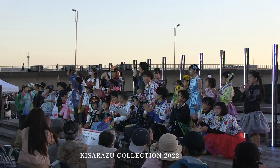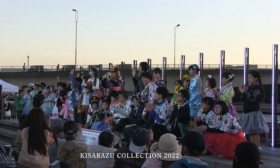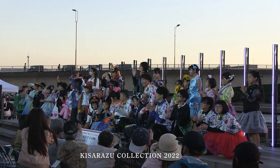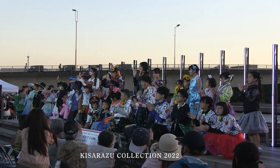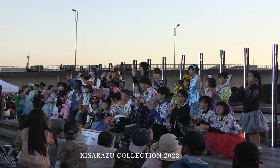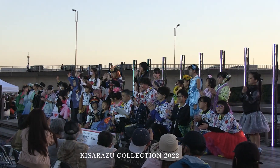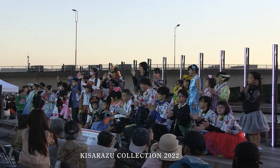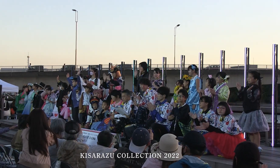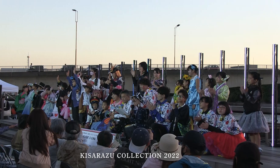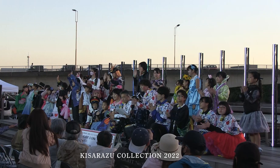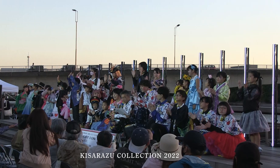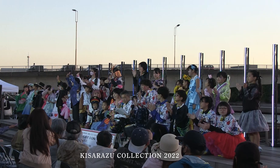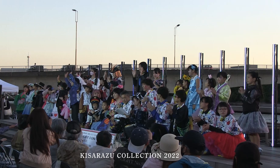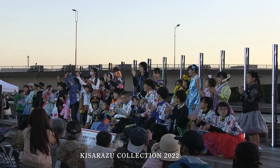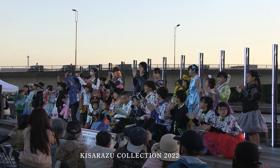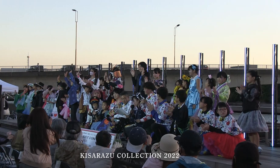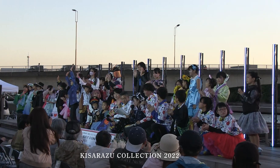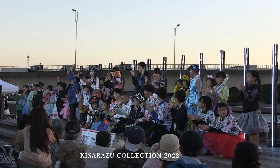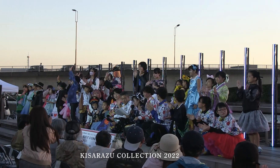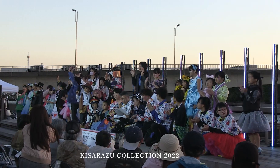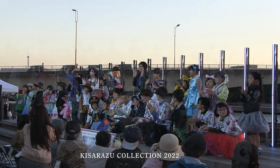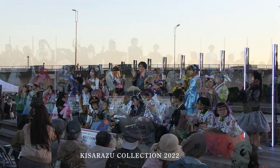変わ